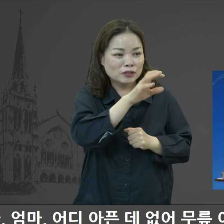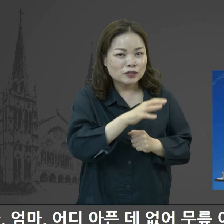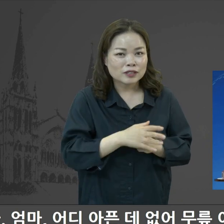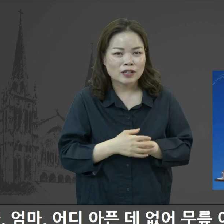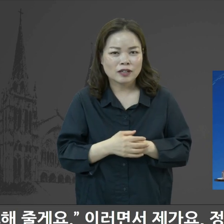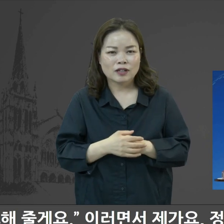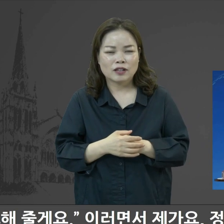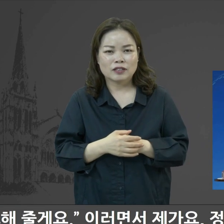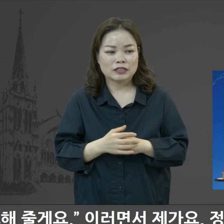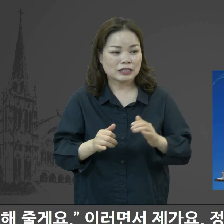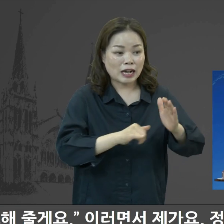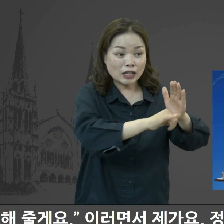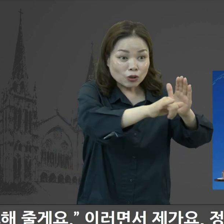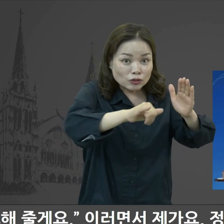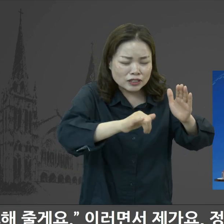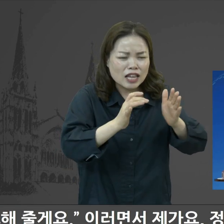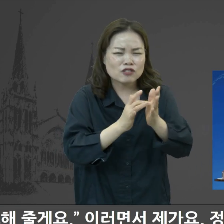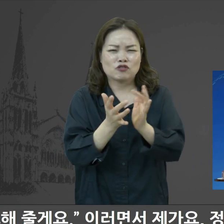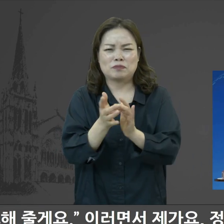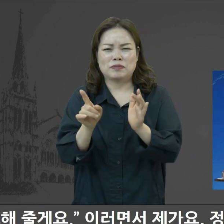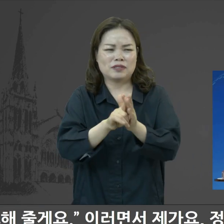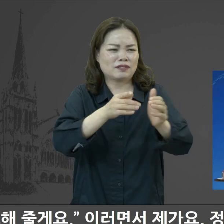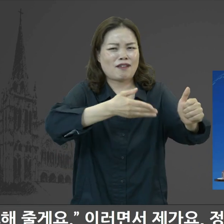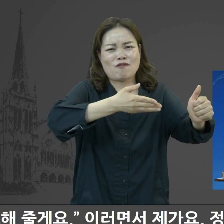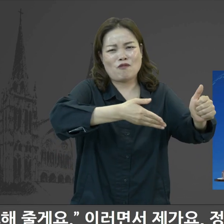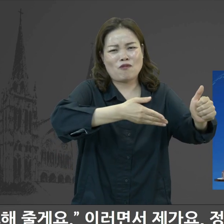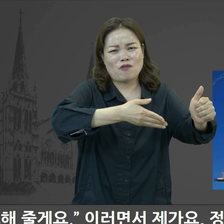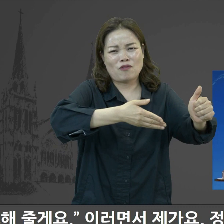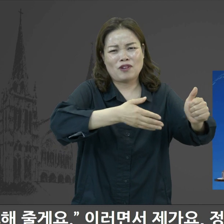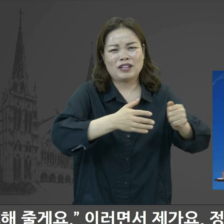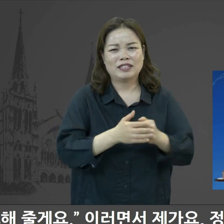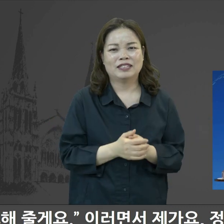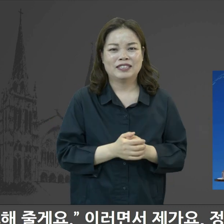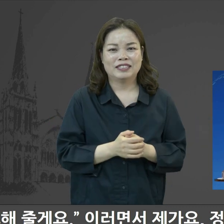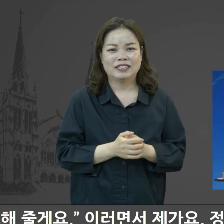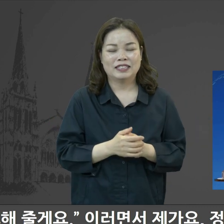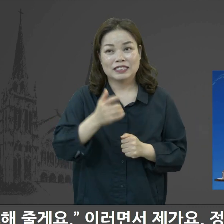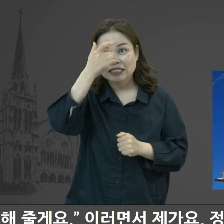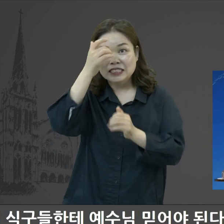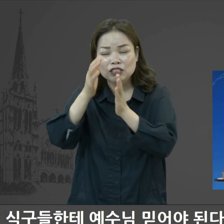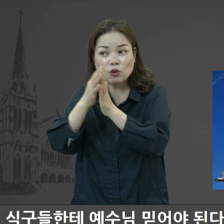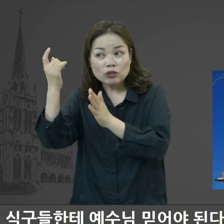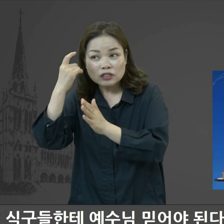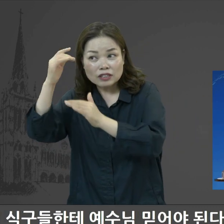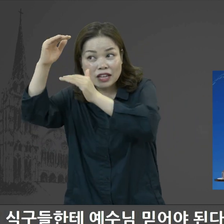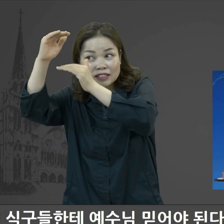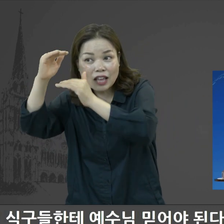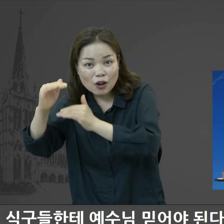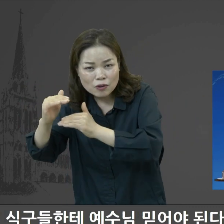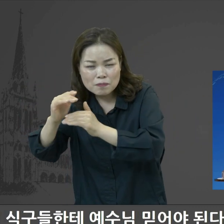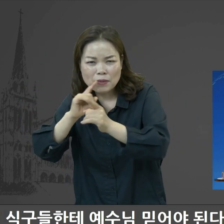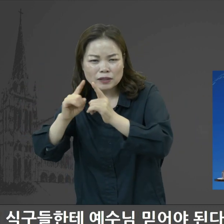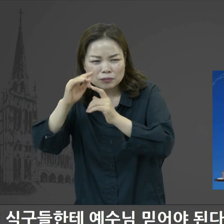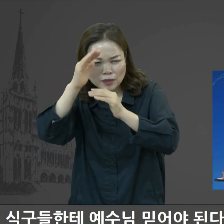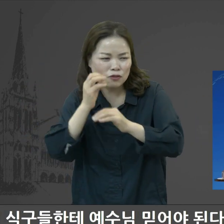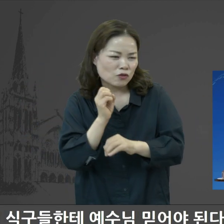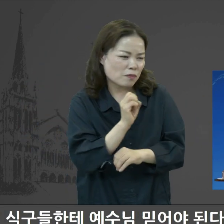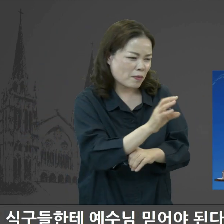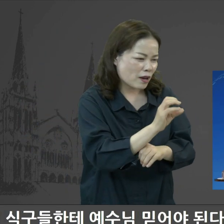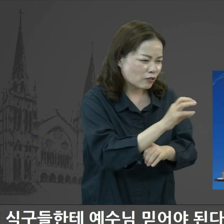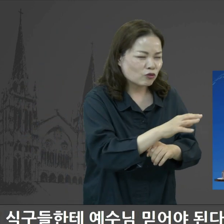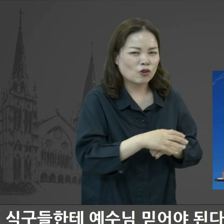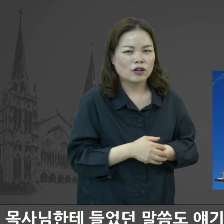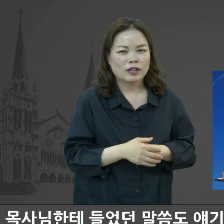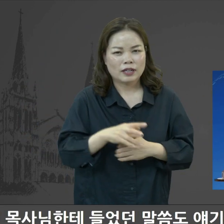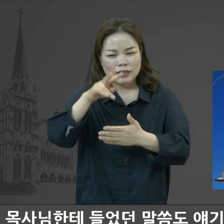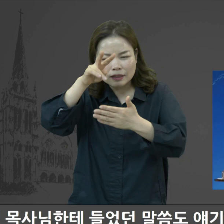그러면서 엄마랑 우리 식구들한테 예수님 믿어야 된다고 내가 정말 기도원에서 들었던 목사님한테 들었던 말씀도 얘기해 주고 그리고